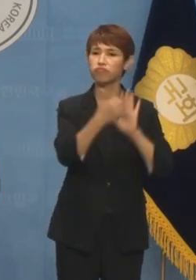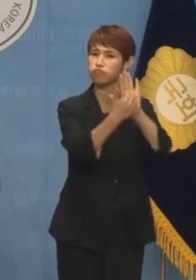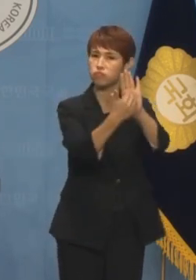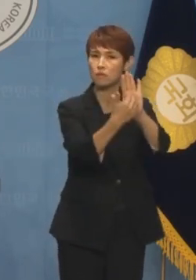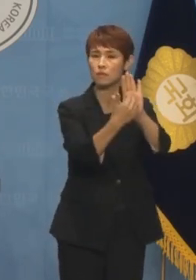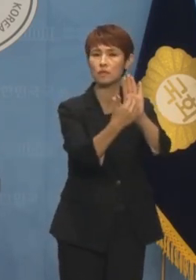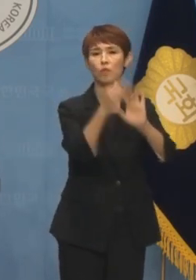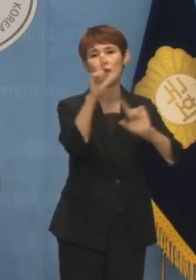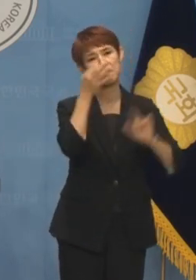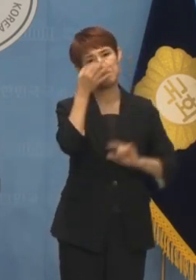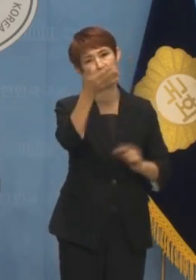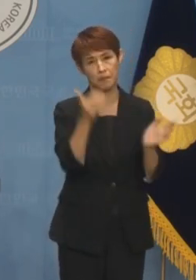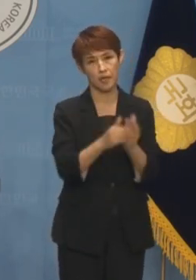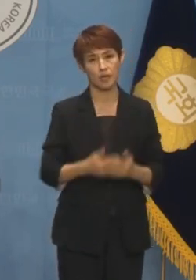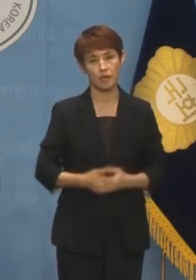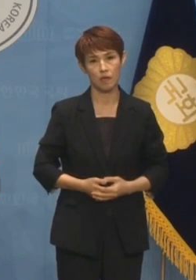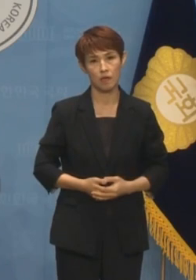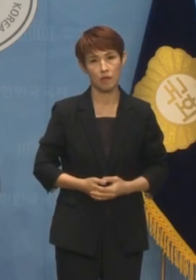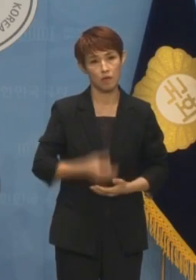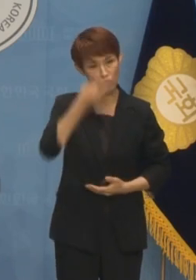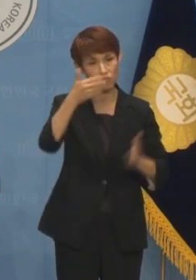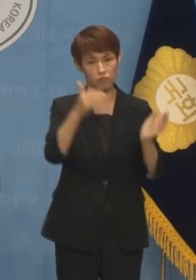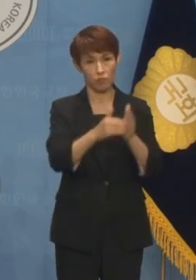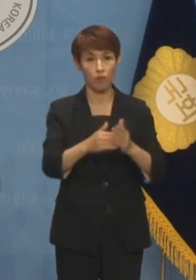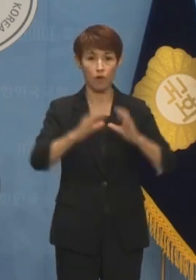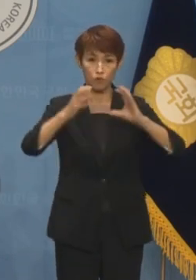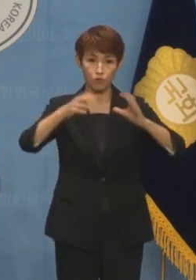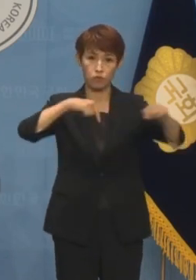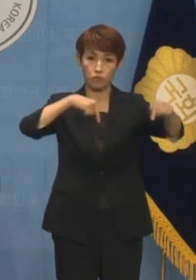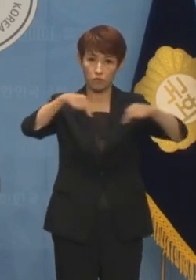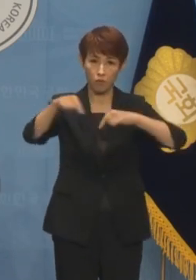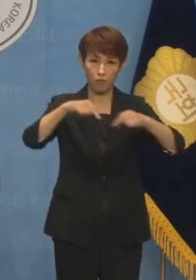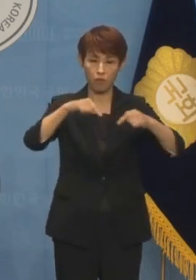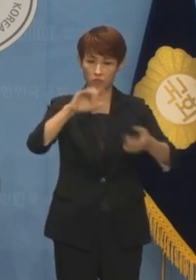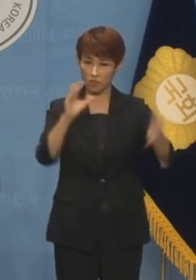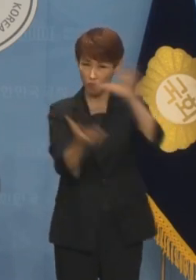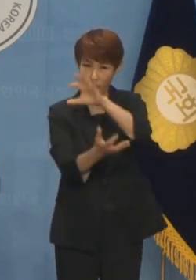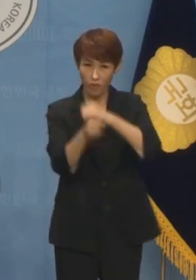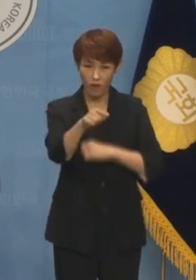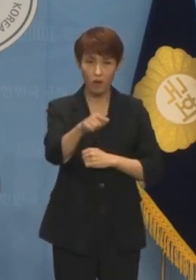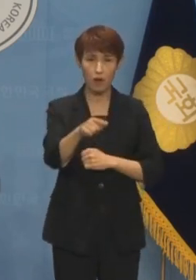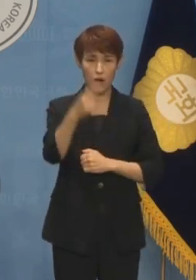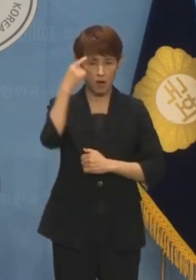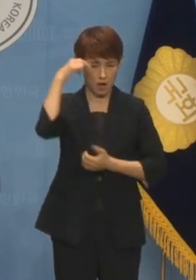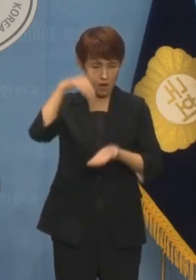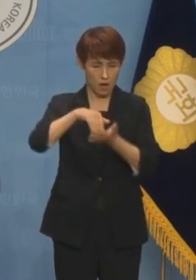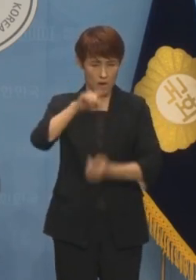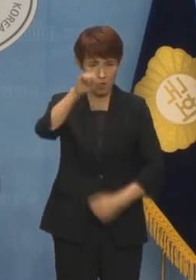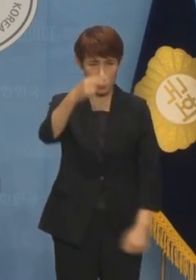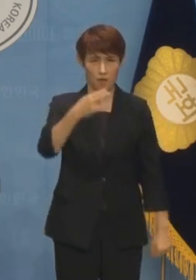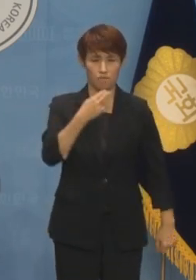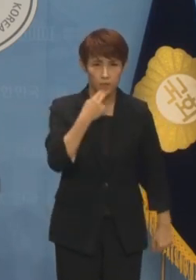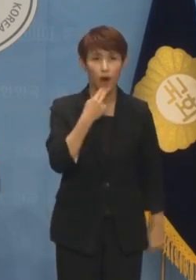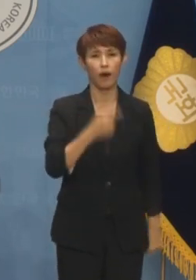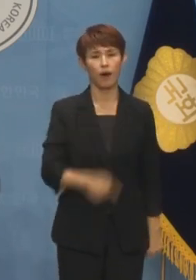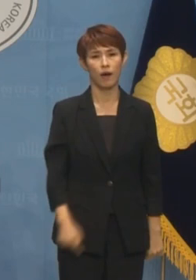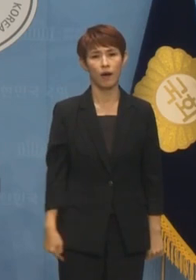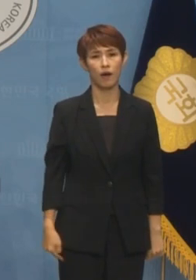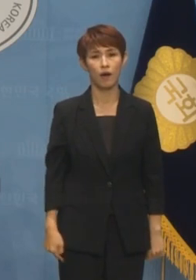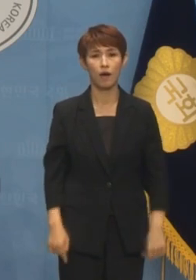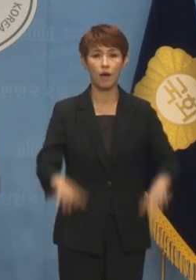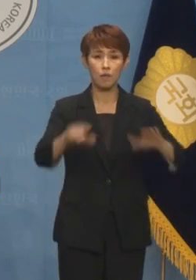뿐입니다. 국정 전환도 아니 최소한의 반성도 없었습니다.